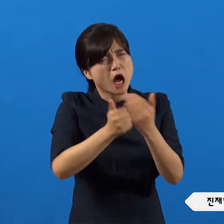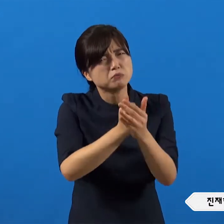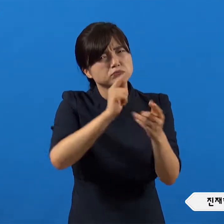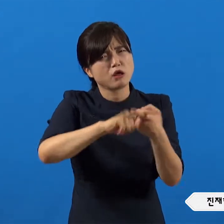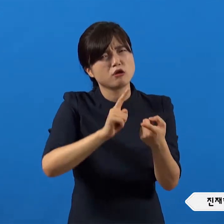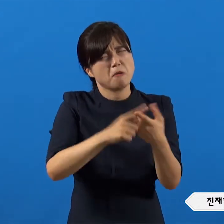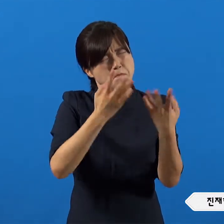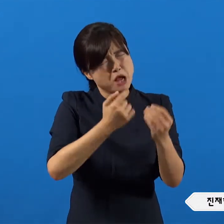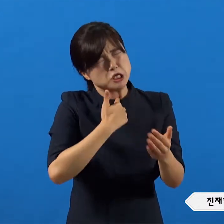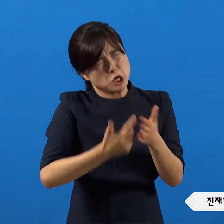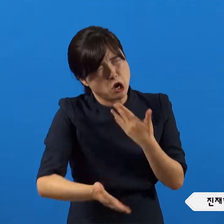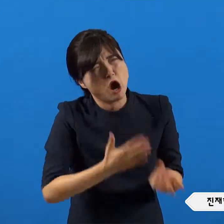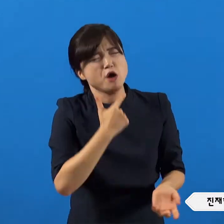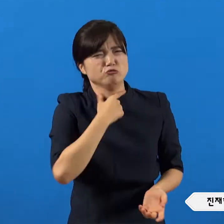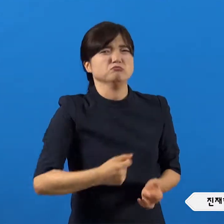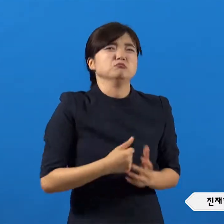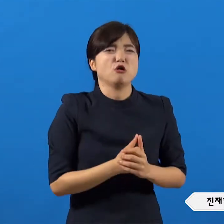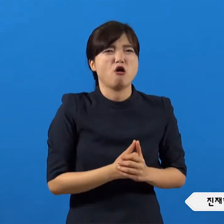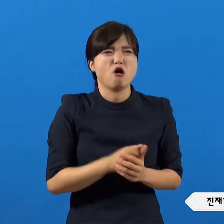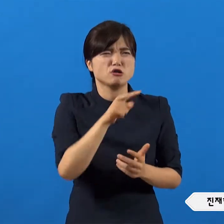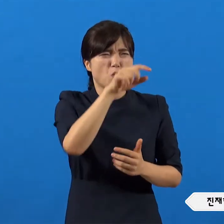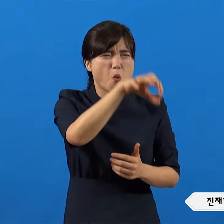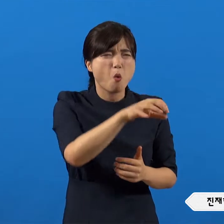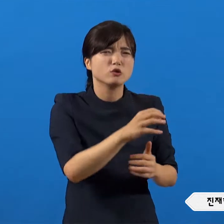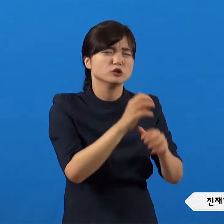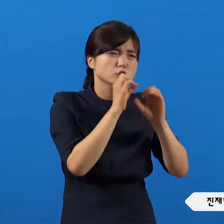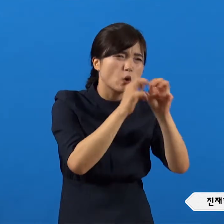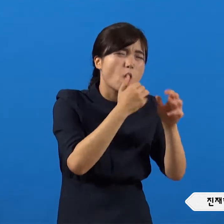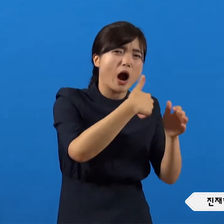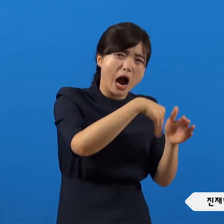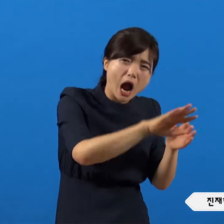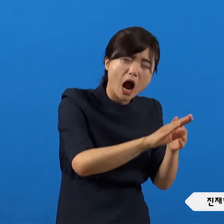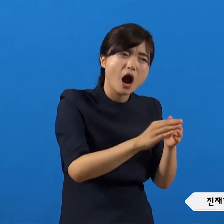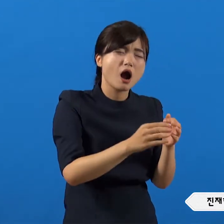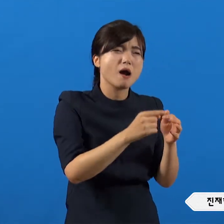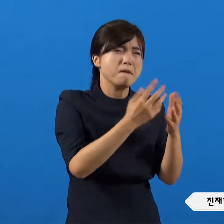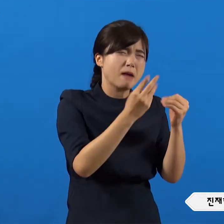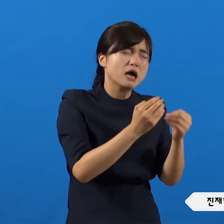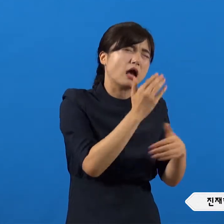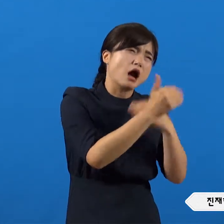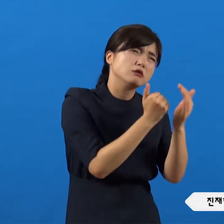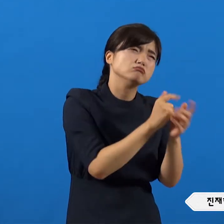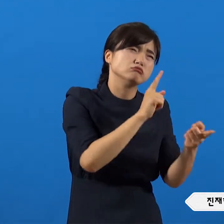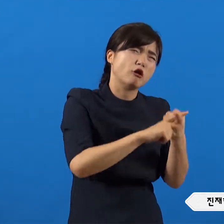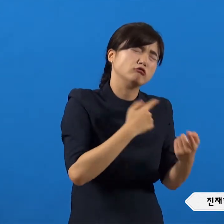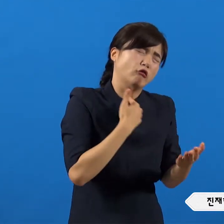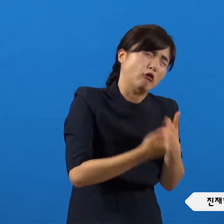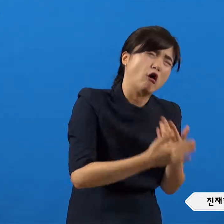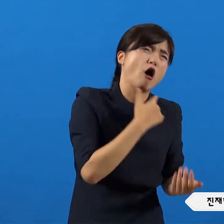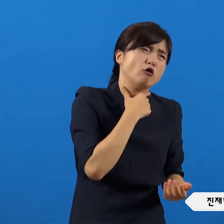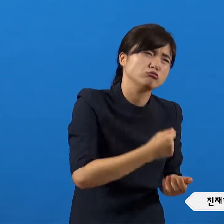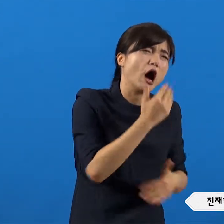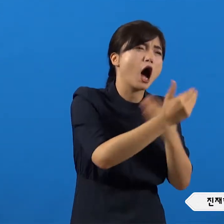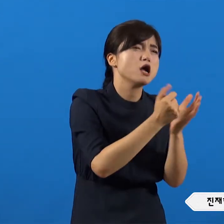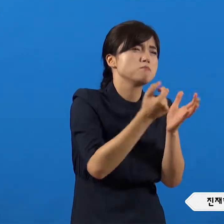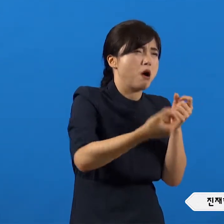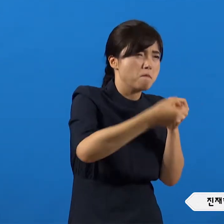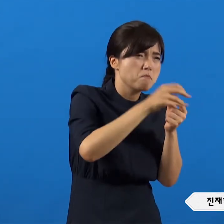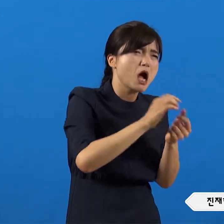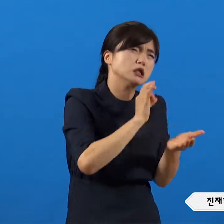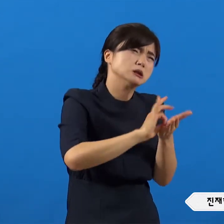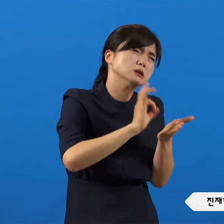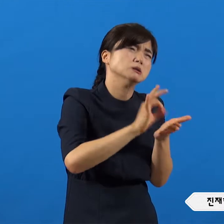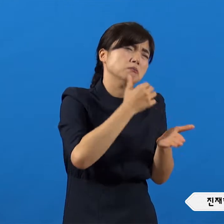많이 경험하고 싶습니다. 그곳에 가서 하나님을 더 많이 체험하고 싶습니다. 하나님 앞에 쓰임 받고